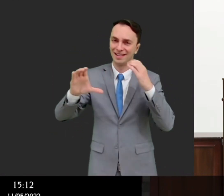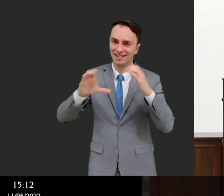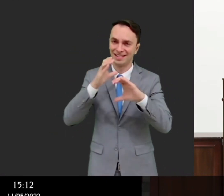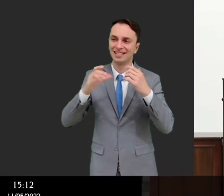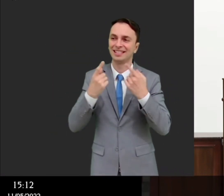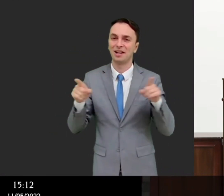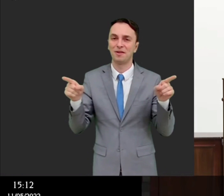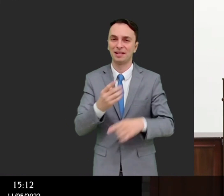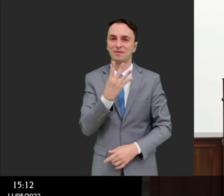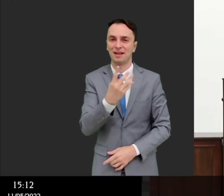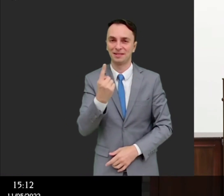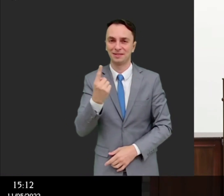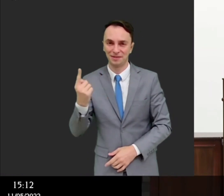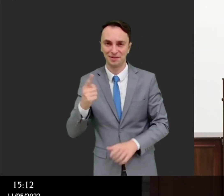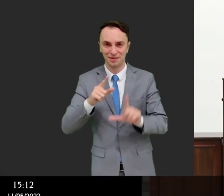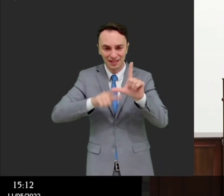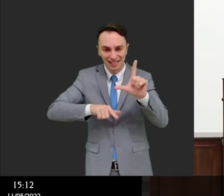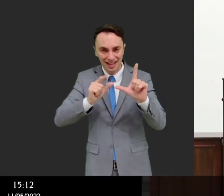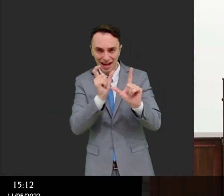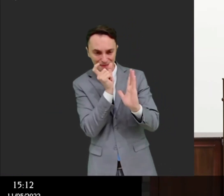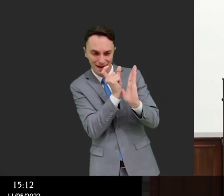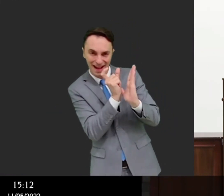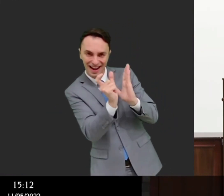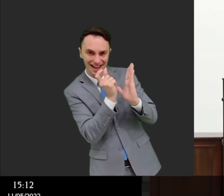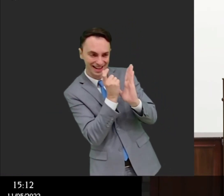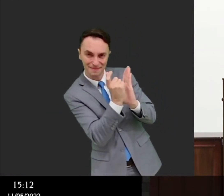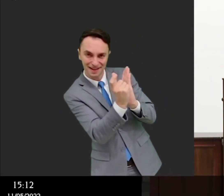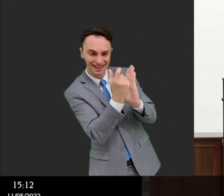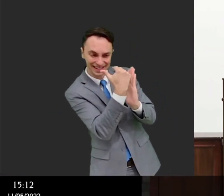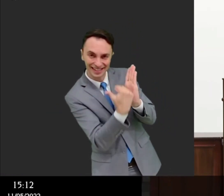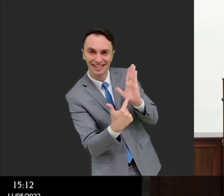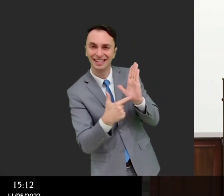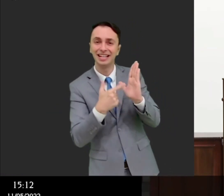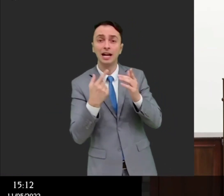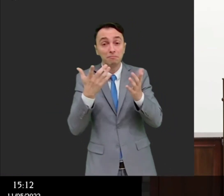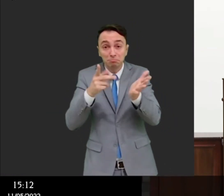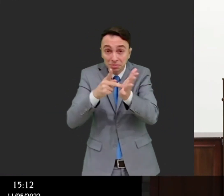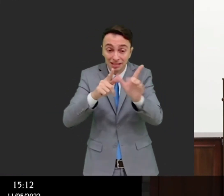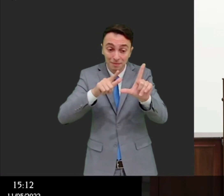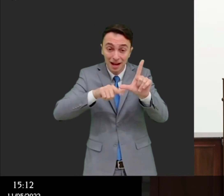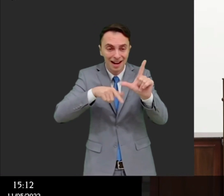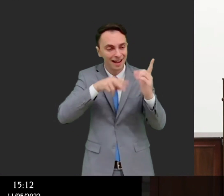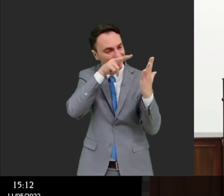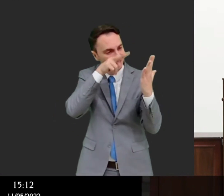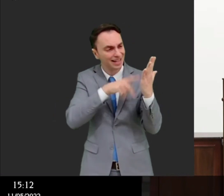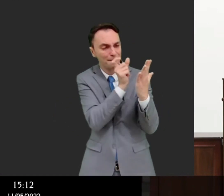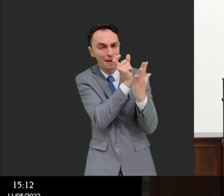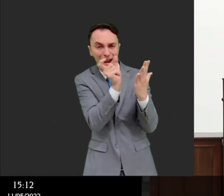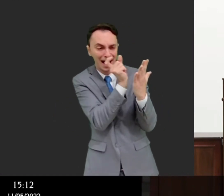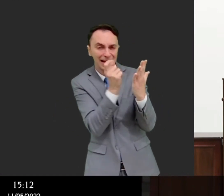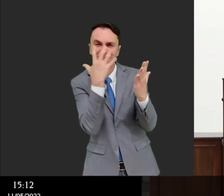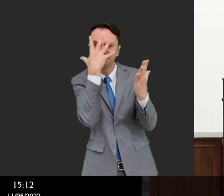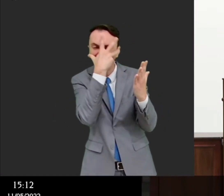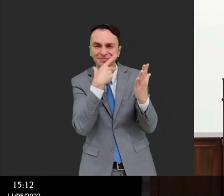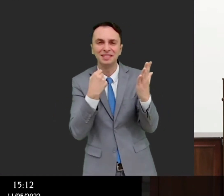A Irmandade Adulta gosta de cantar. E de fato é um... É uma letra tão agradável, não? Ele tem um ritmo,